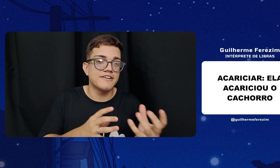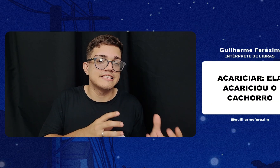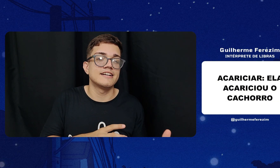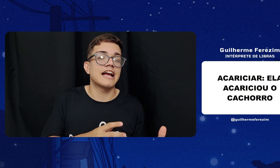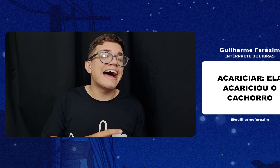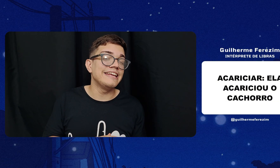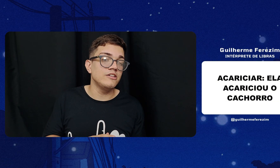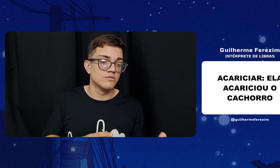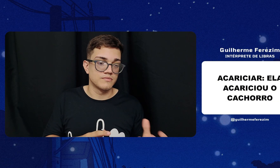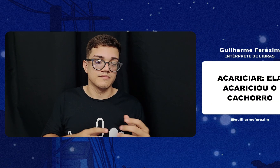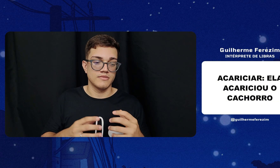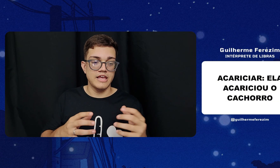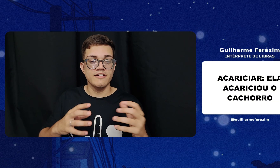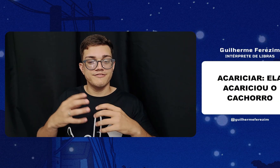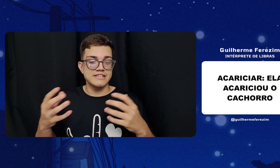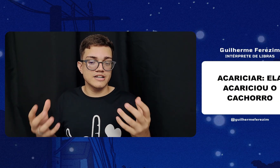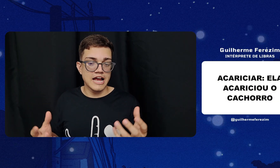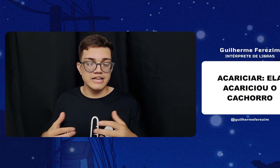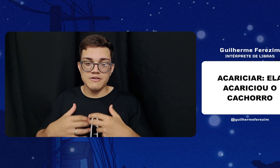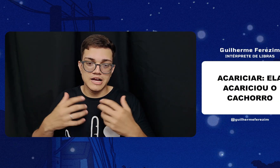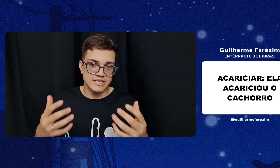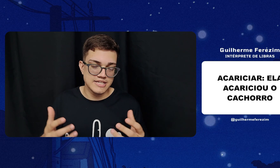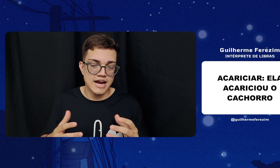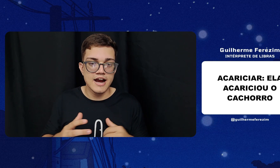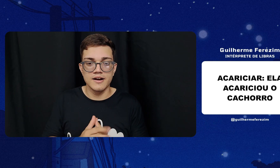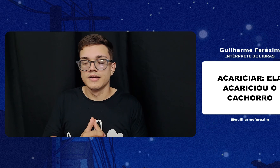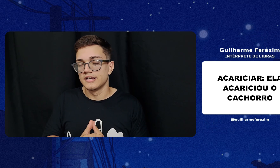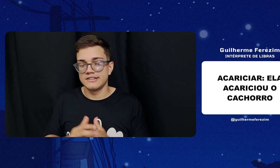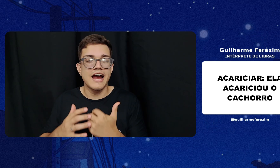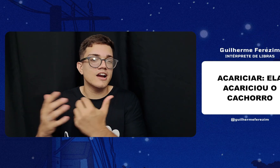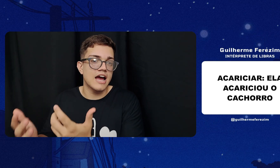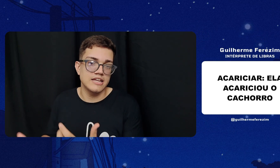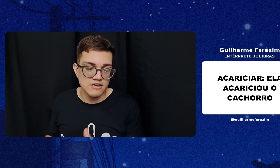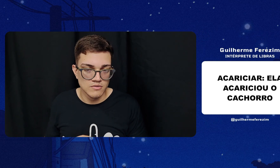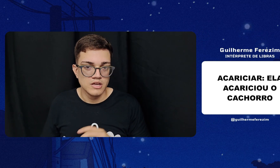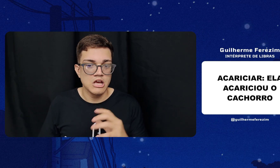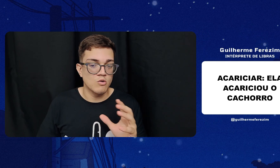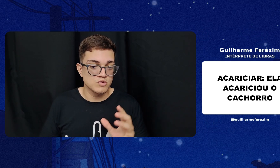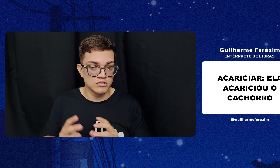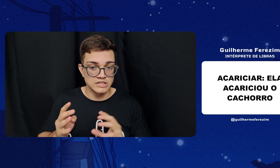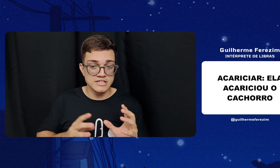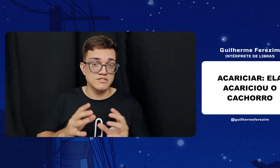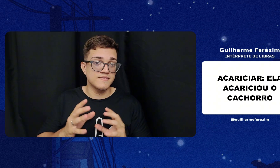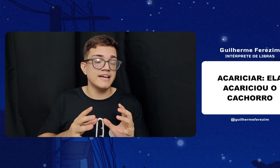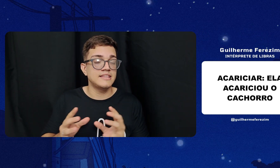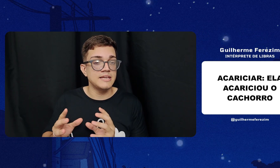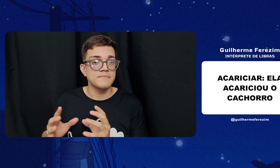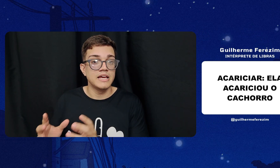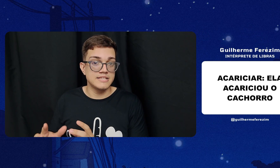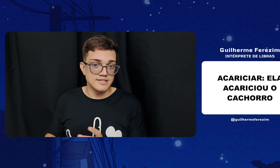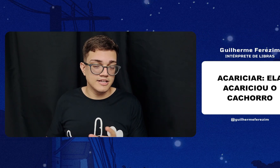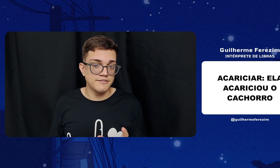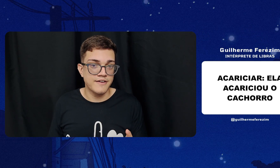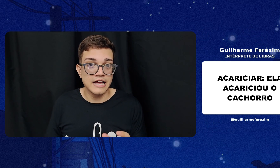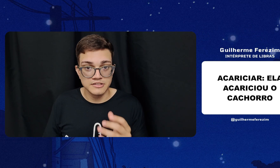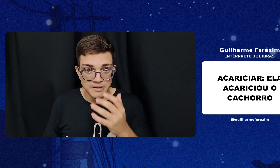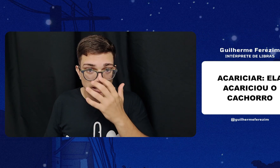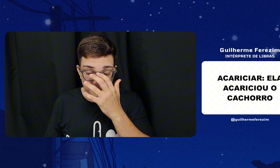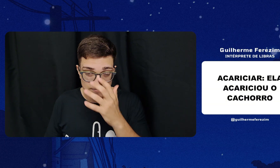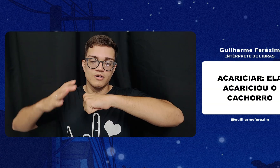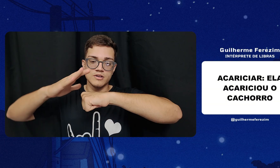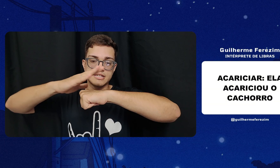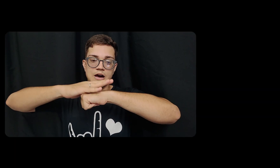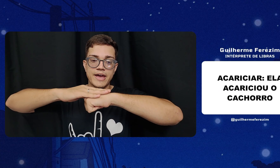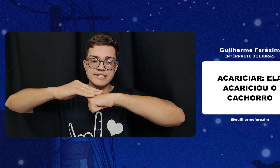significa fazer carinho, né? Fazer carinho, acariciar, dar carinho, em alguns contextos vai ter esse significado